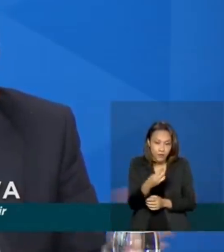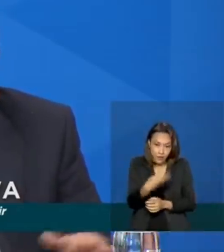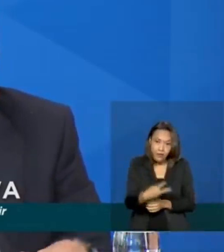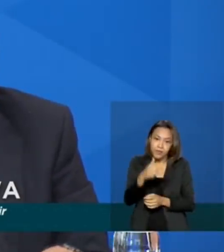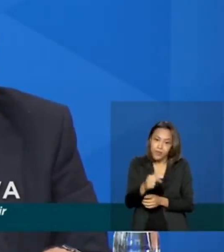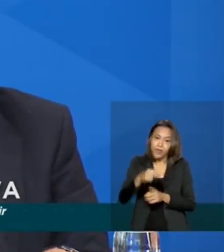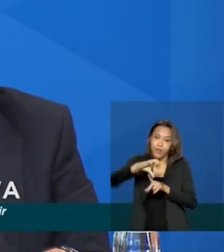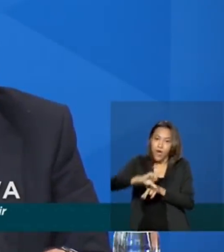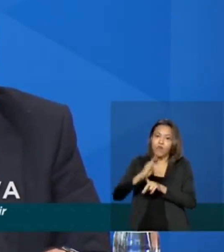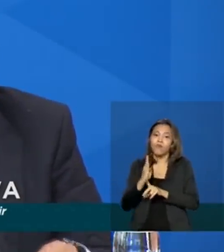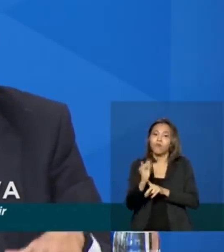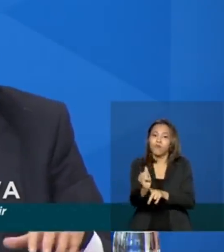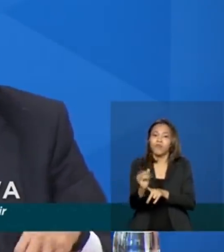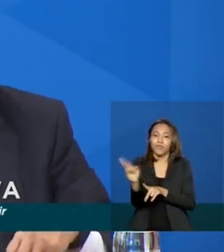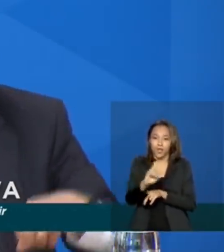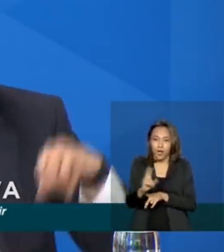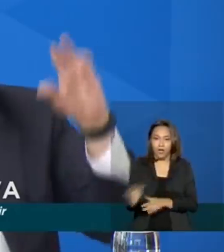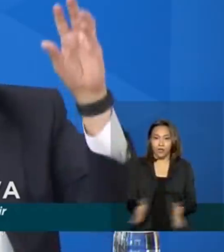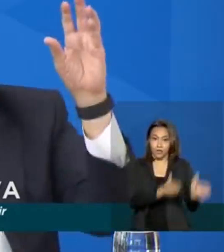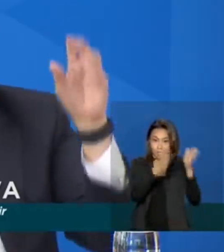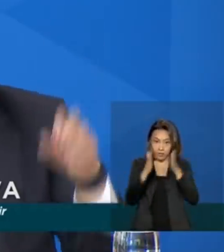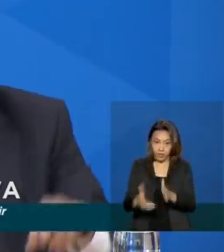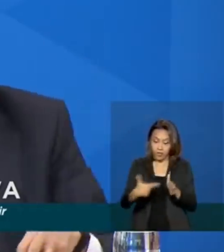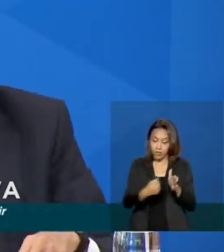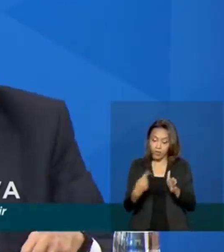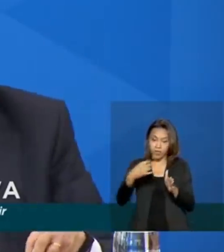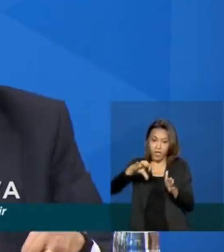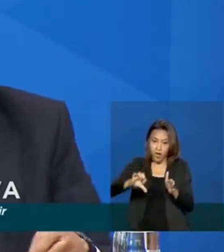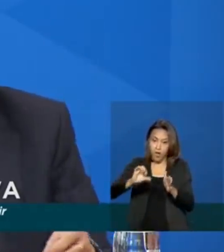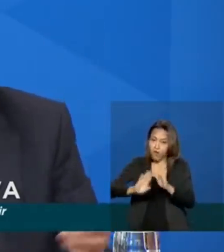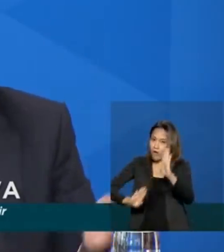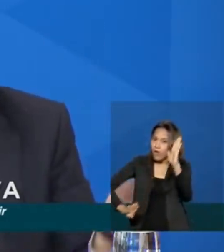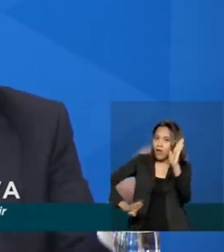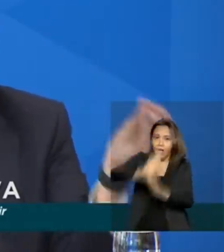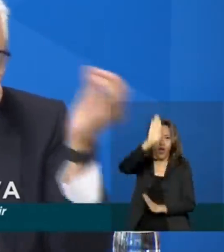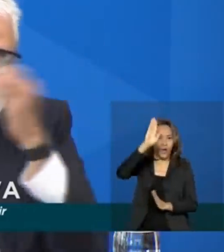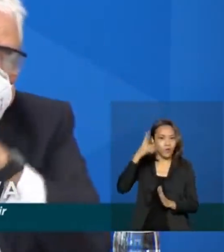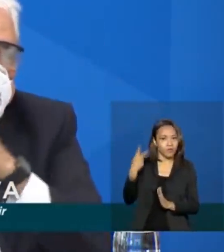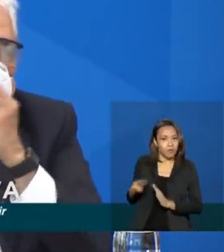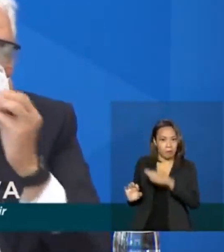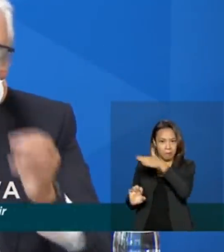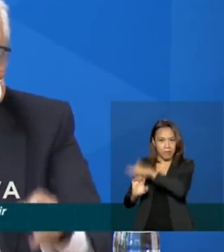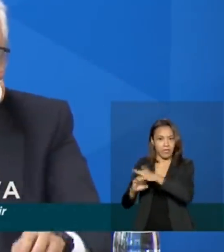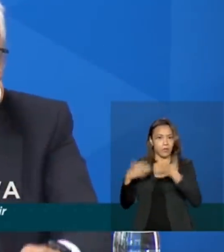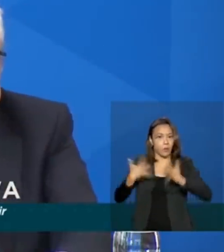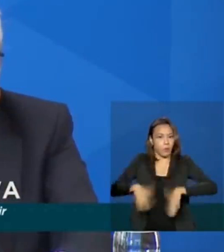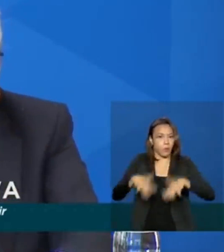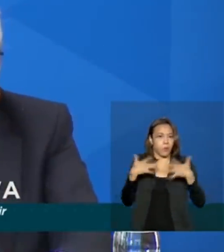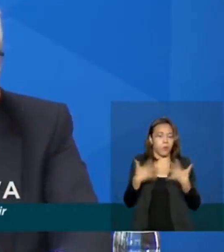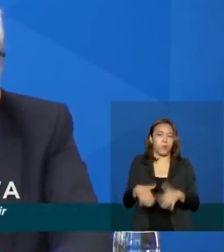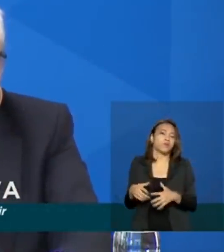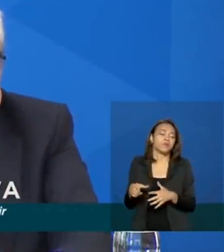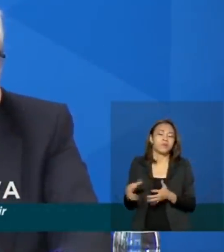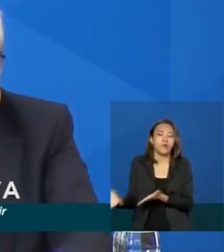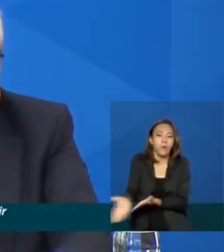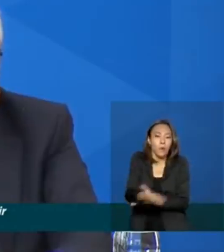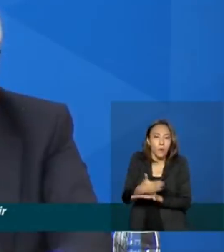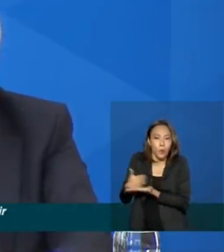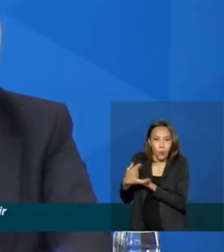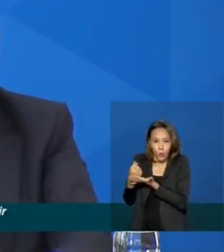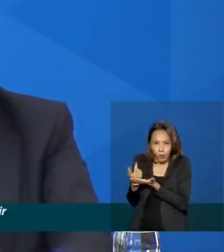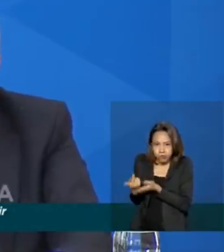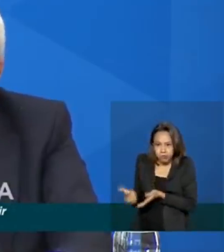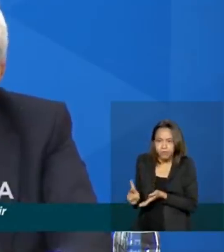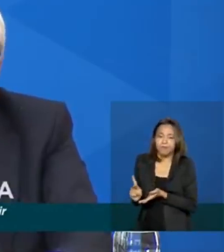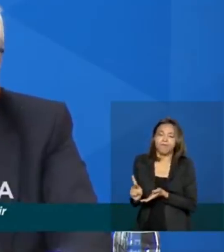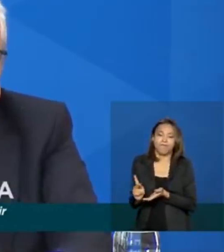2 últimos anos. 2019 foi um recorde na história da Petrobras, em termos de recursos para as esferas de